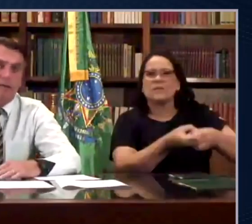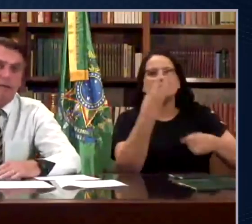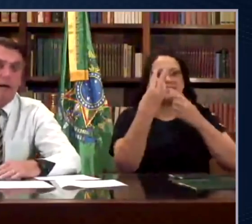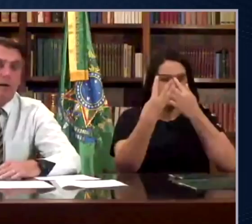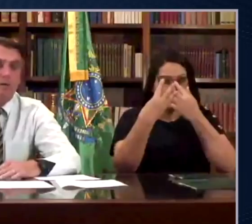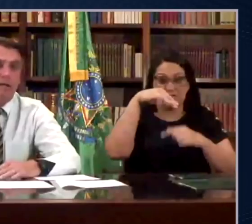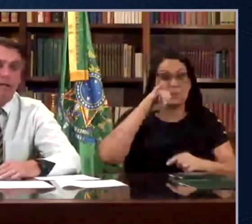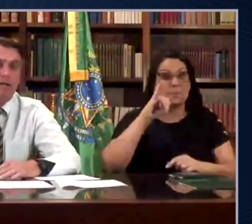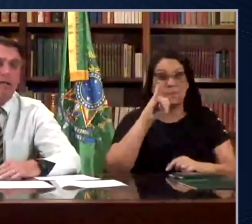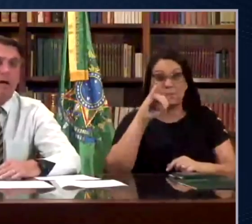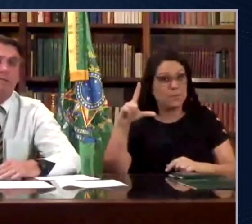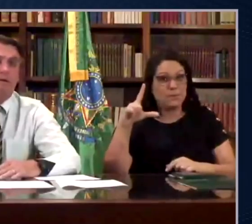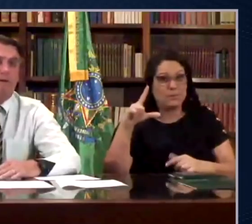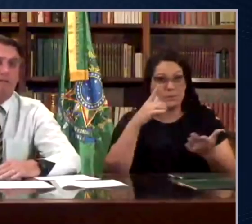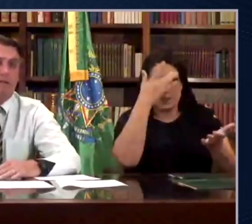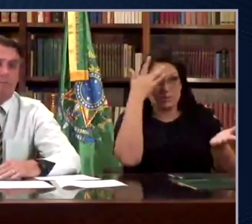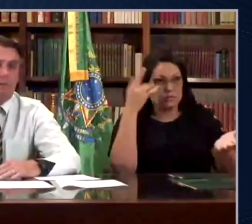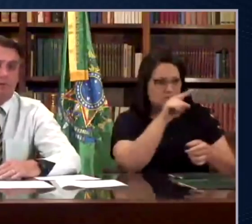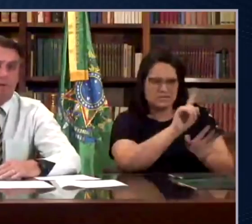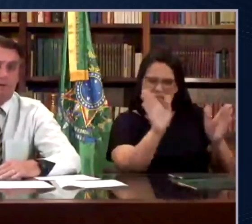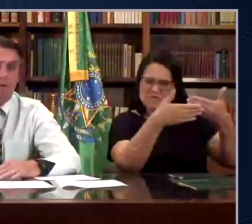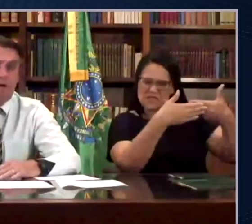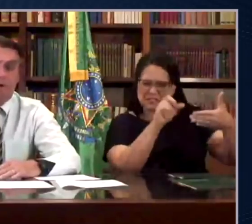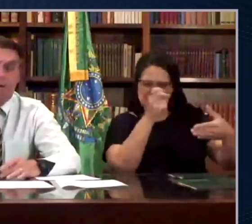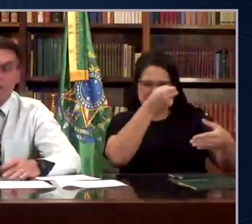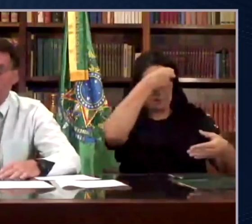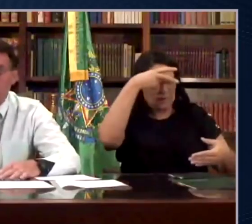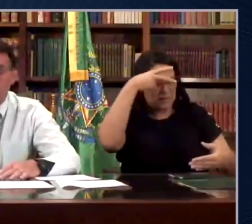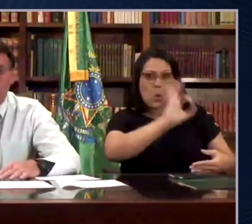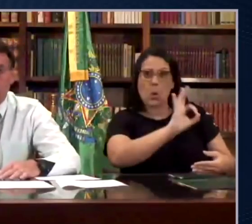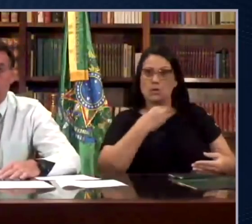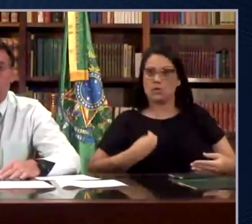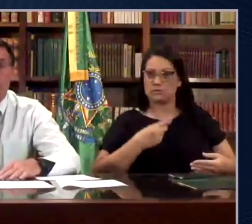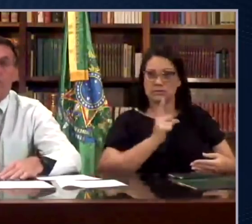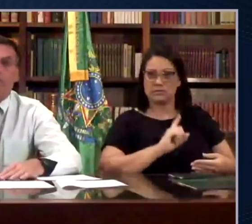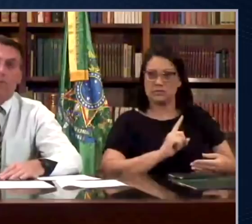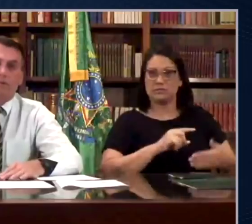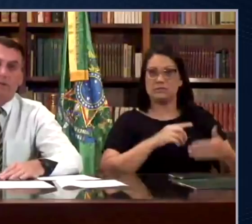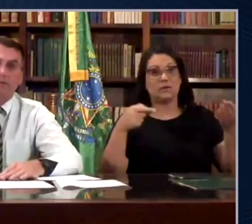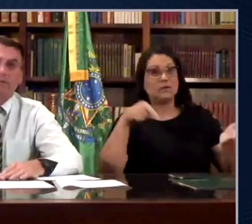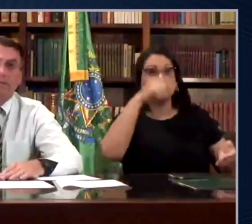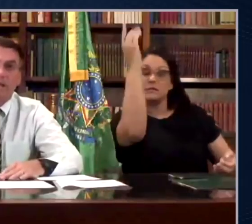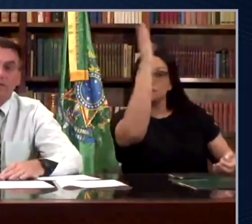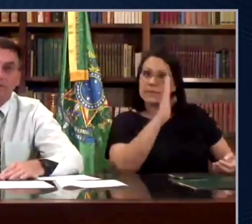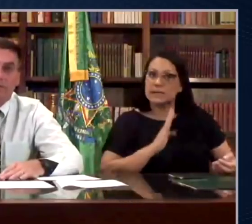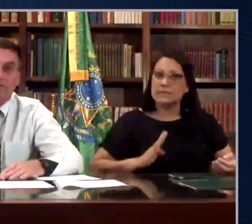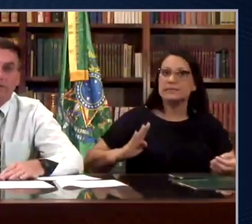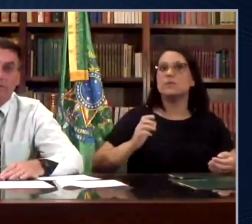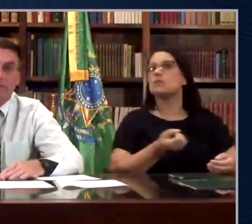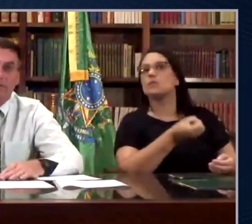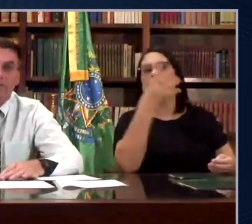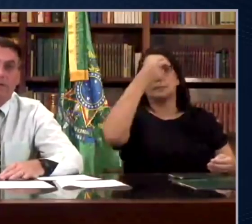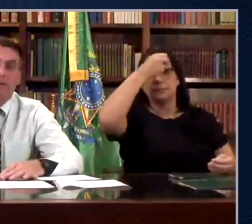E detalhe, a loteria não estava fechada pelo prefeito. Agora, nós tínhamos no Brasil aproximadamente 3